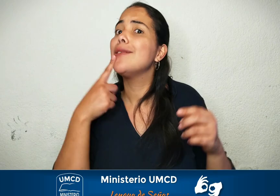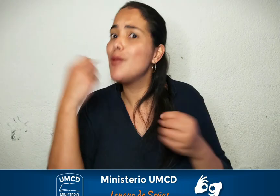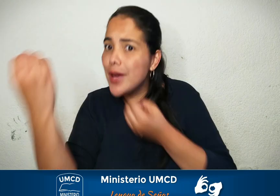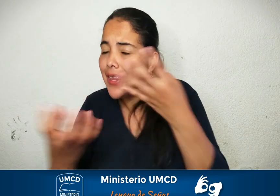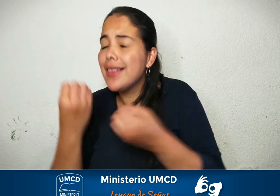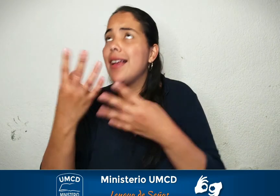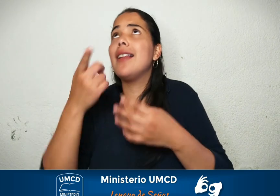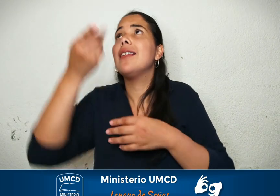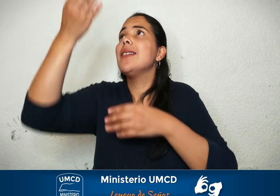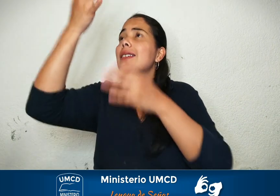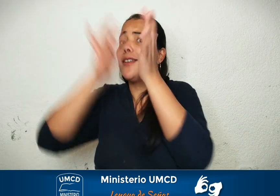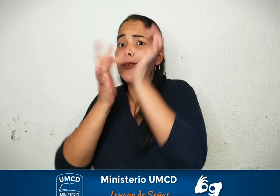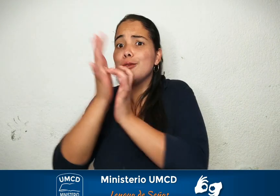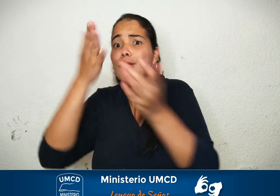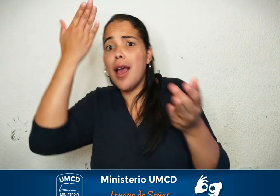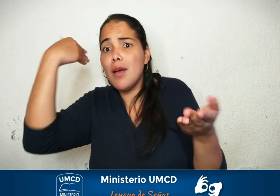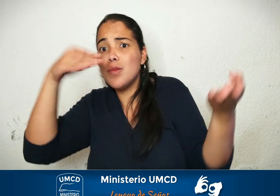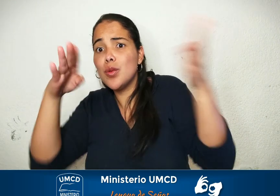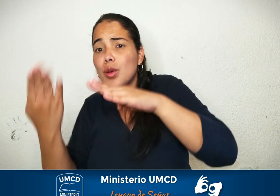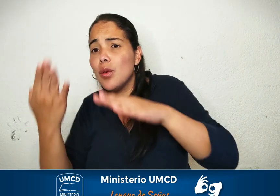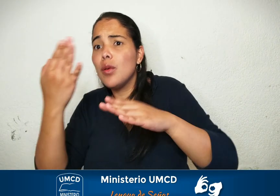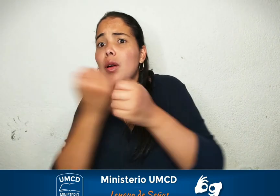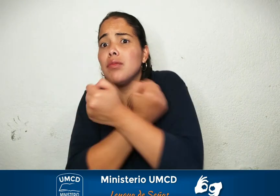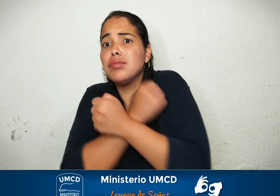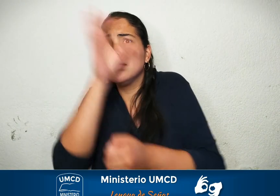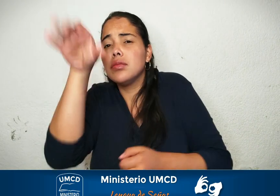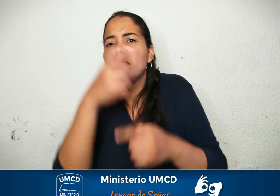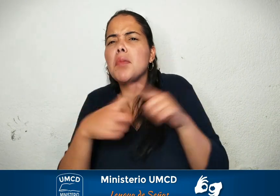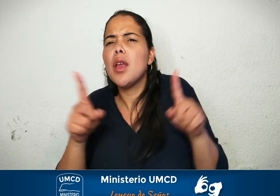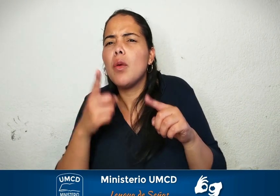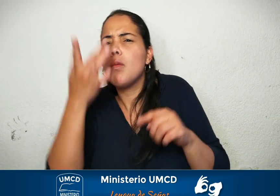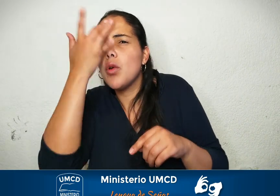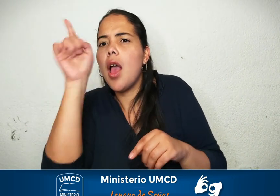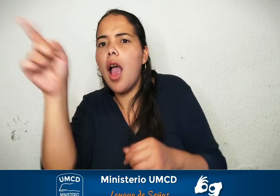Cristo vino a la tierra, que Cristo vino a salvarles y que